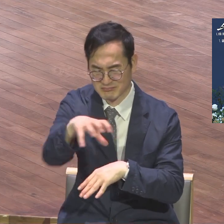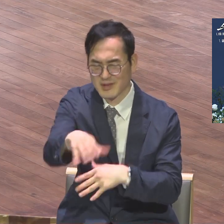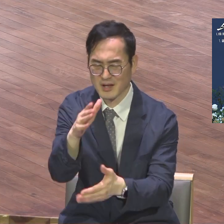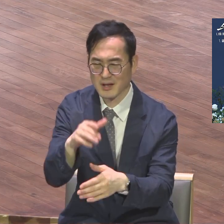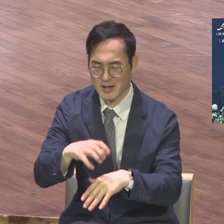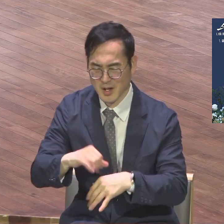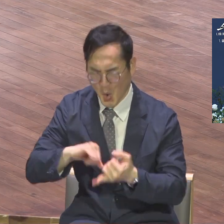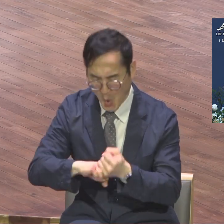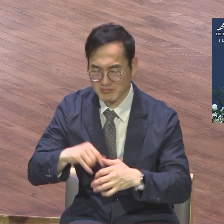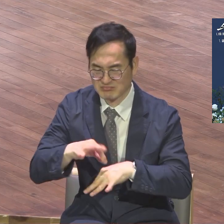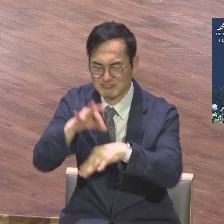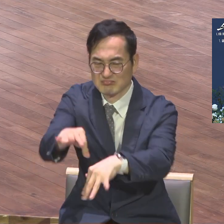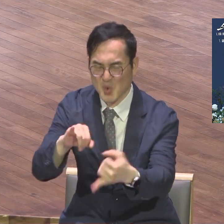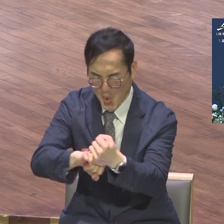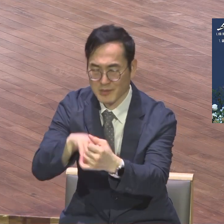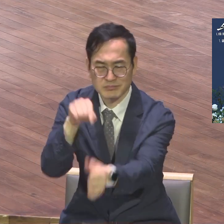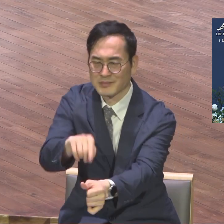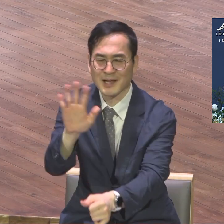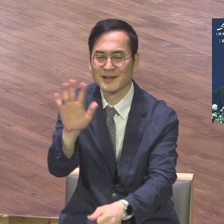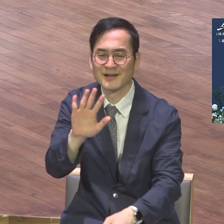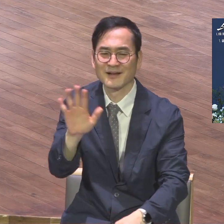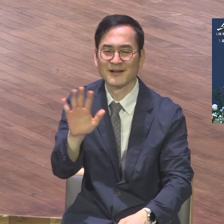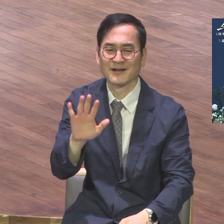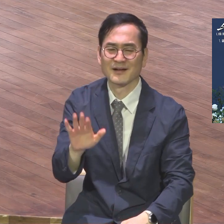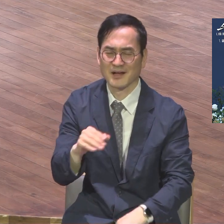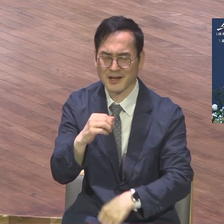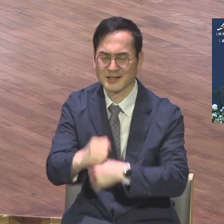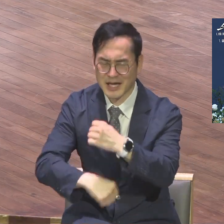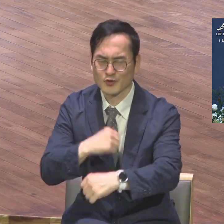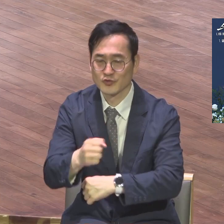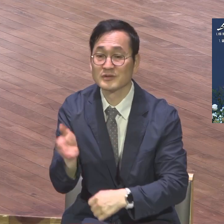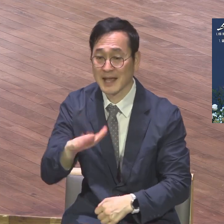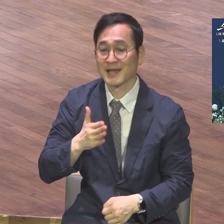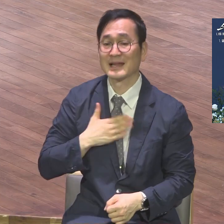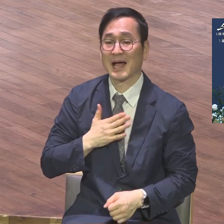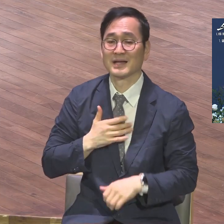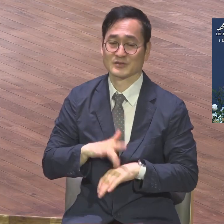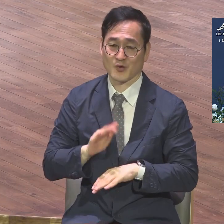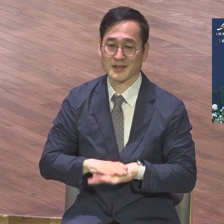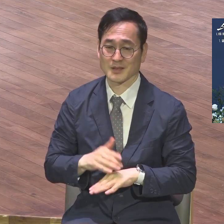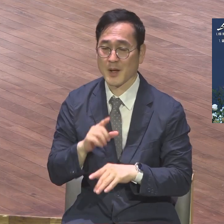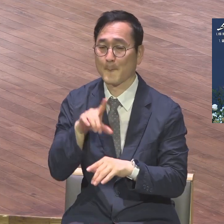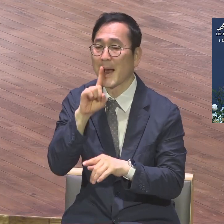그때에 뭐 읽고 뭐 밤을 그렇지 않습니다. 그렇게 안 해도 되는데 제 같은 경우는